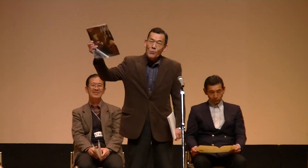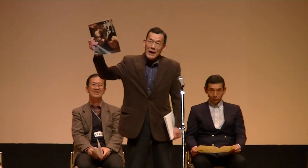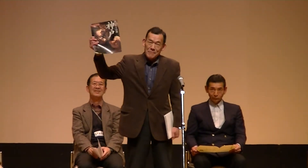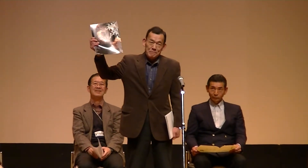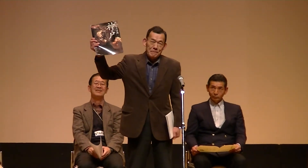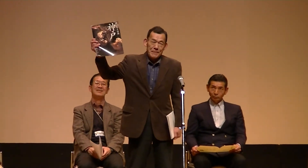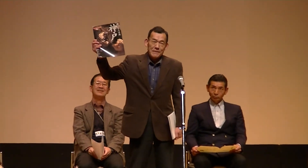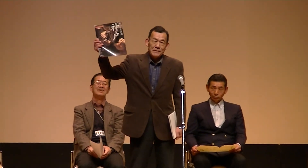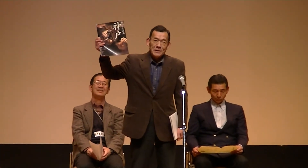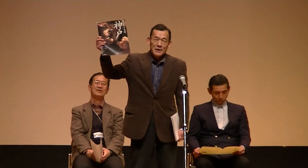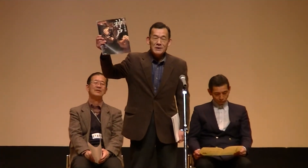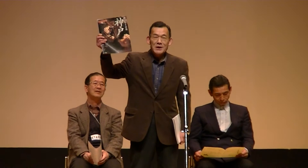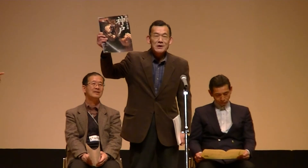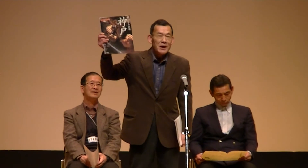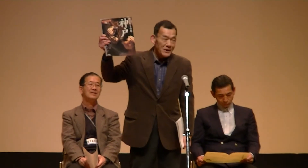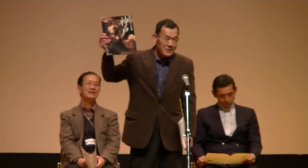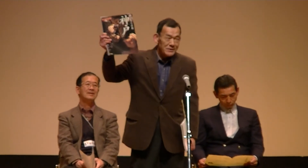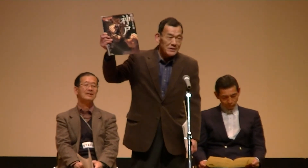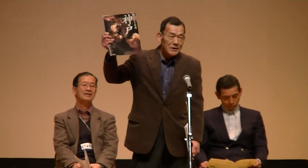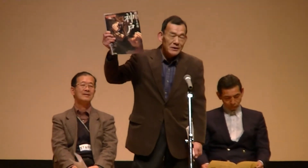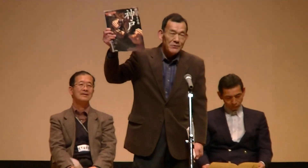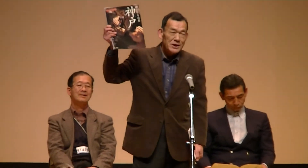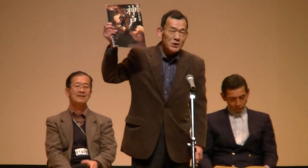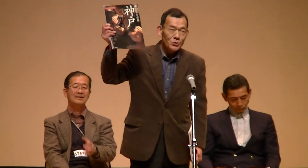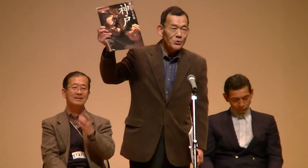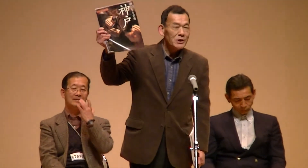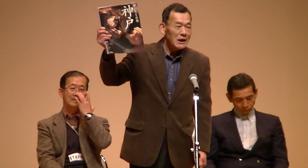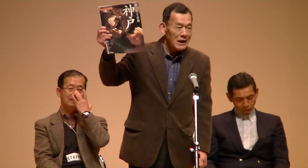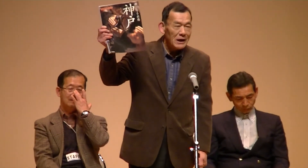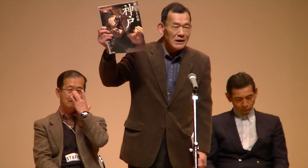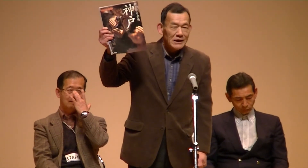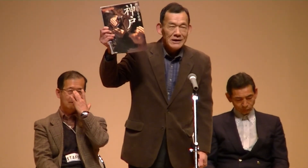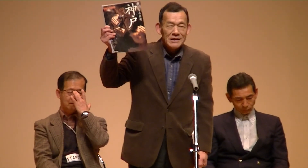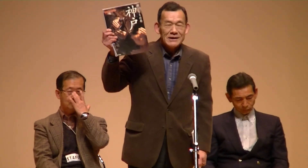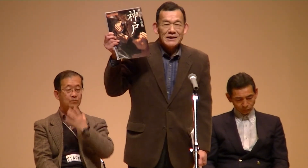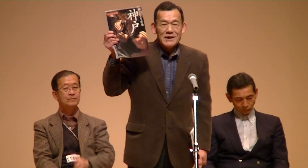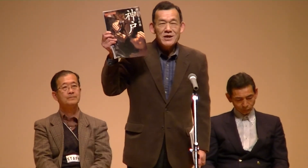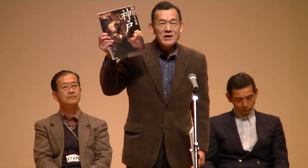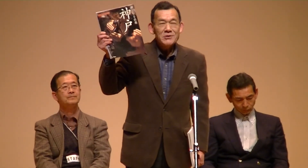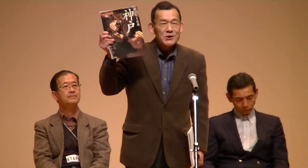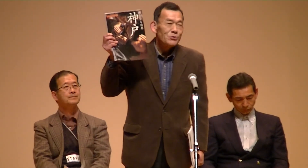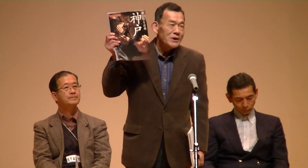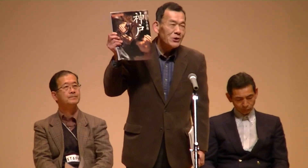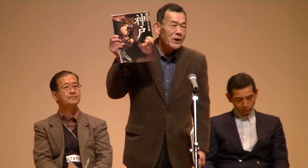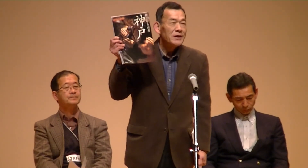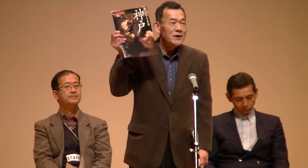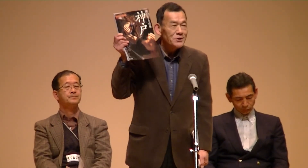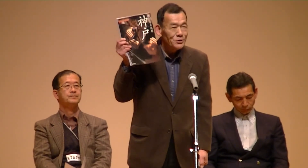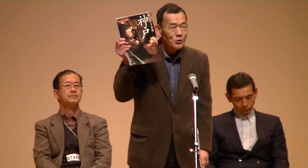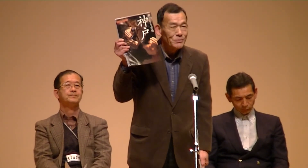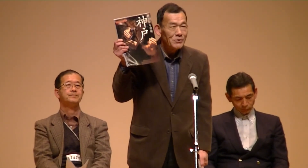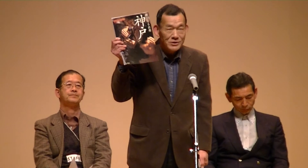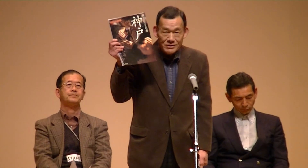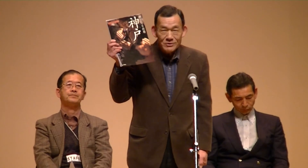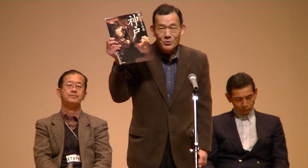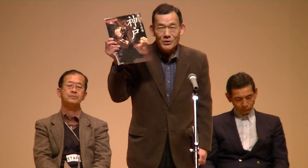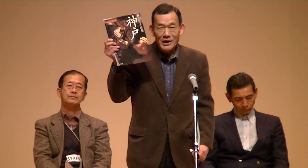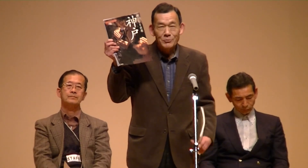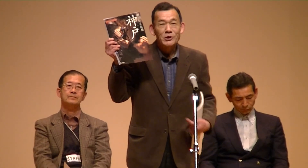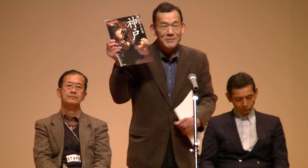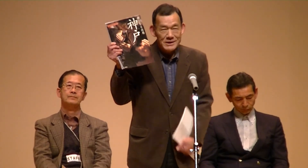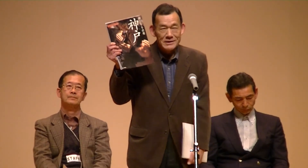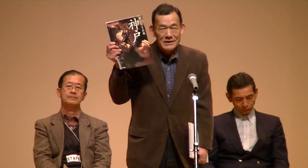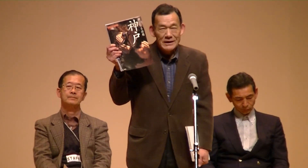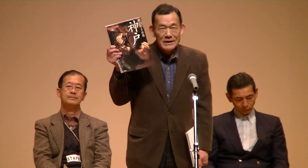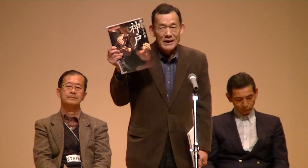これがそうめん 1.1 なんです。で、私この時から意識は存在を決定するという言葉をずっと心の